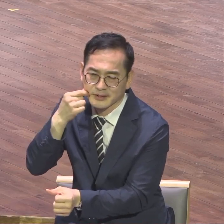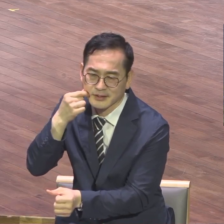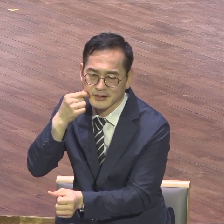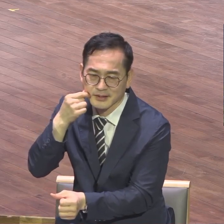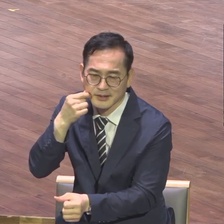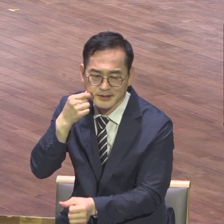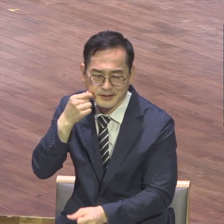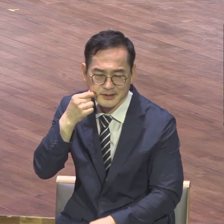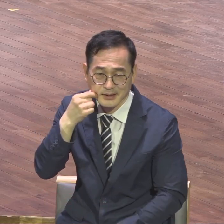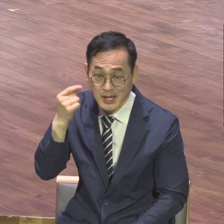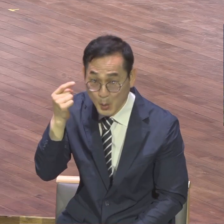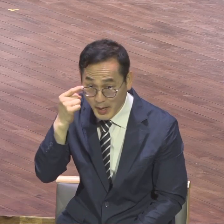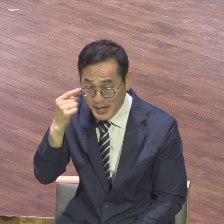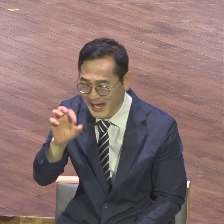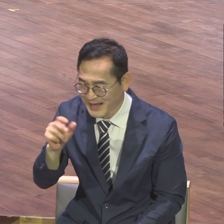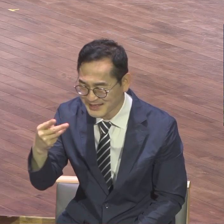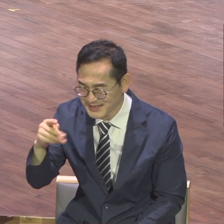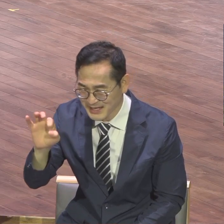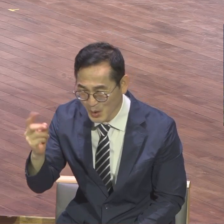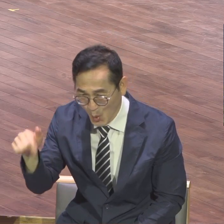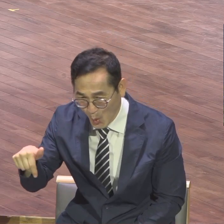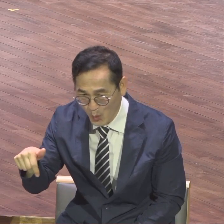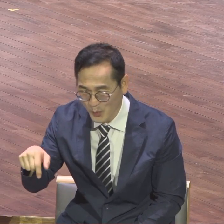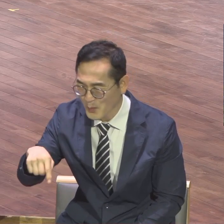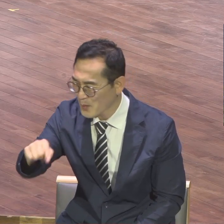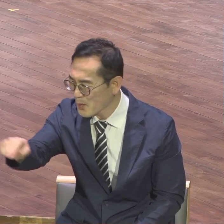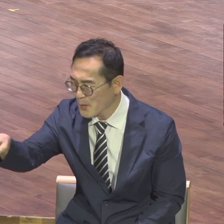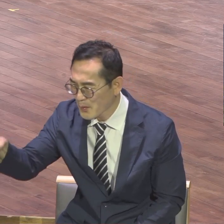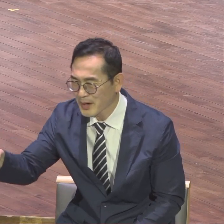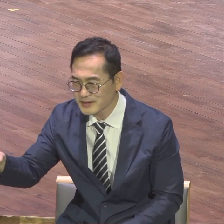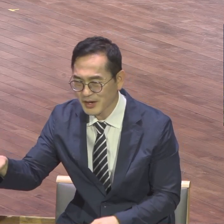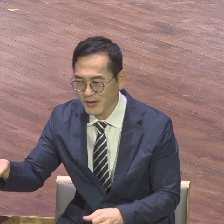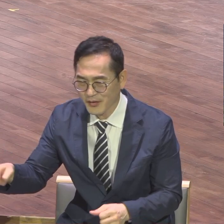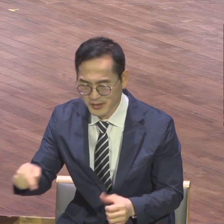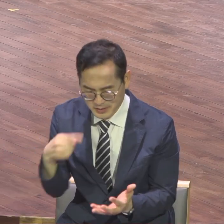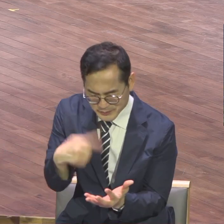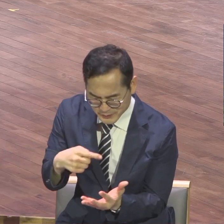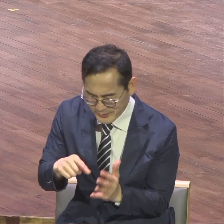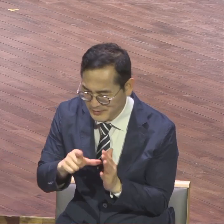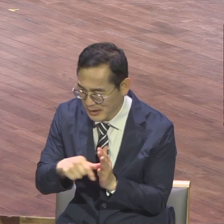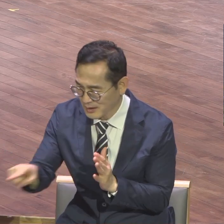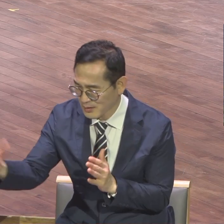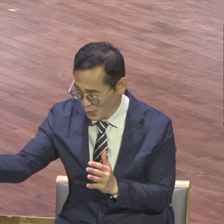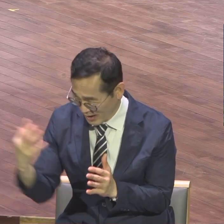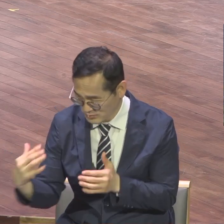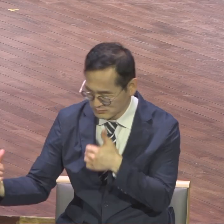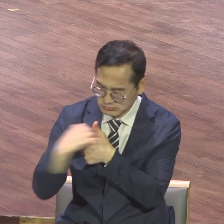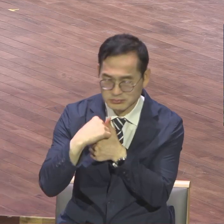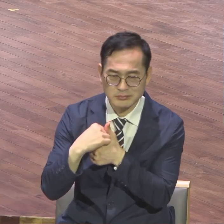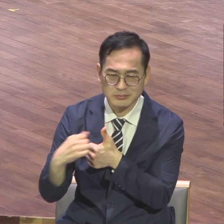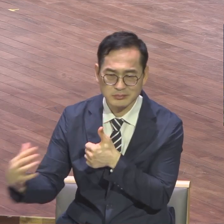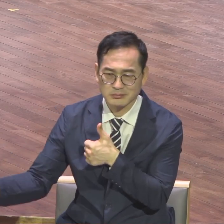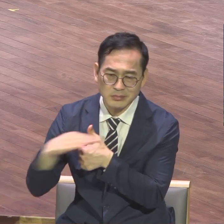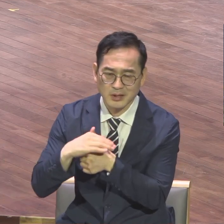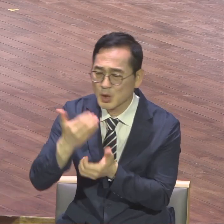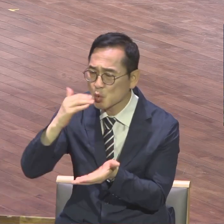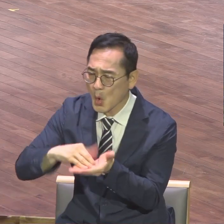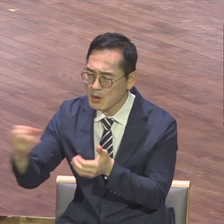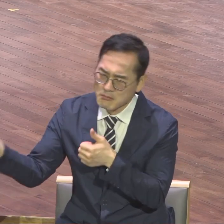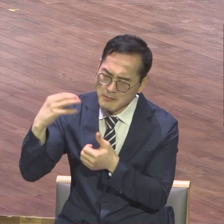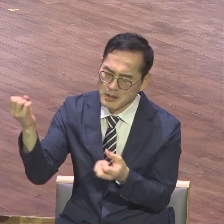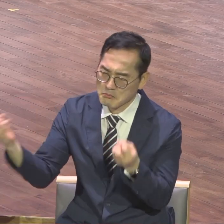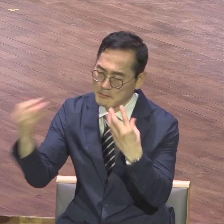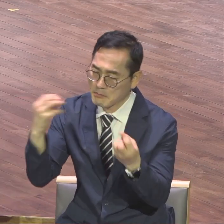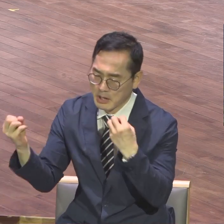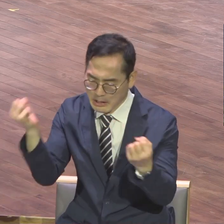온 유대인 대적자들이 나타나가 이 무리들을 충동해가 바울을 돌로 치잖아요. 돌로 치니까